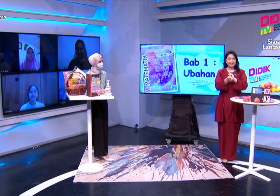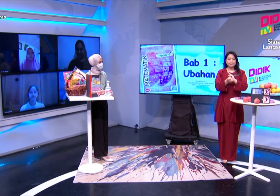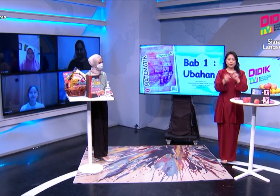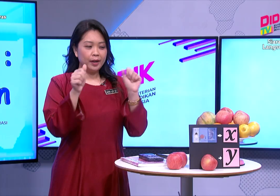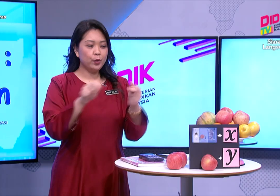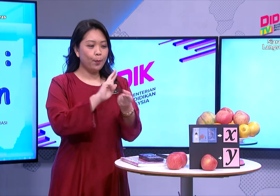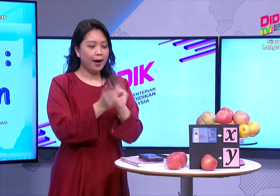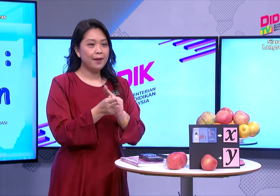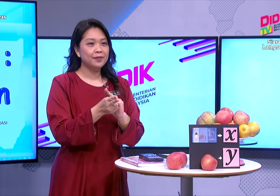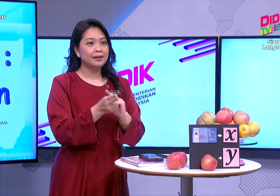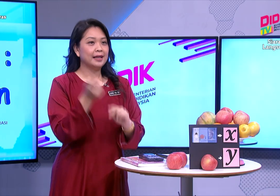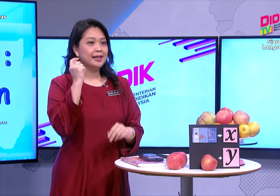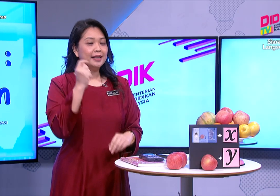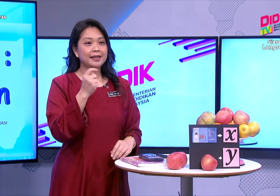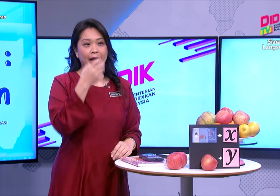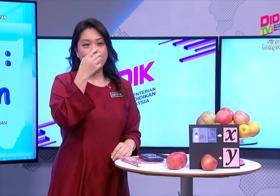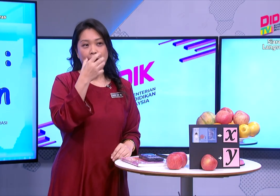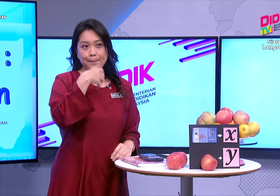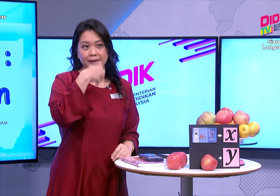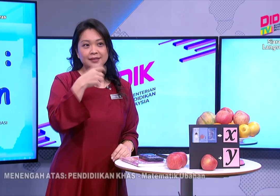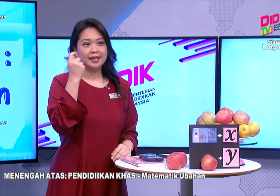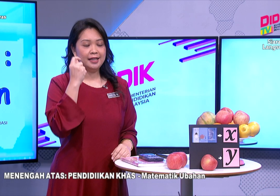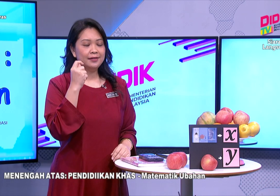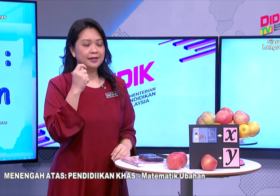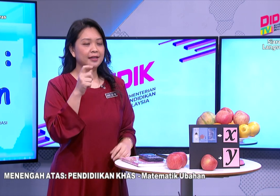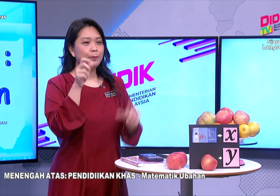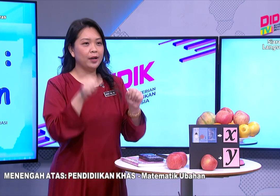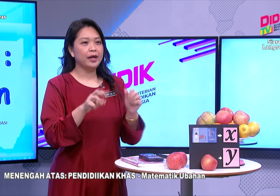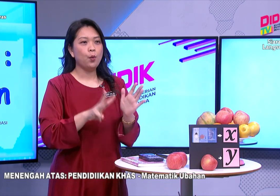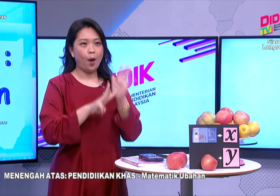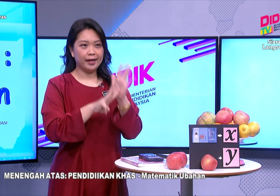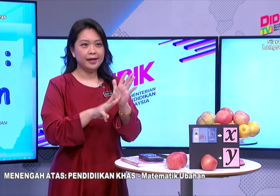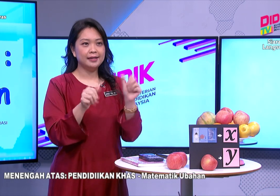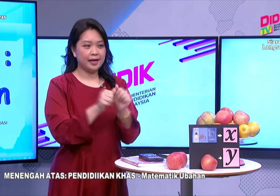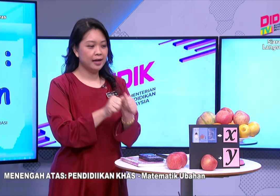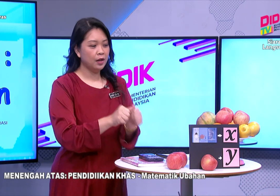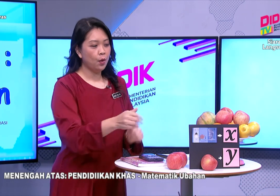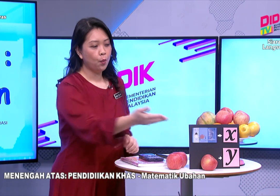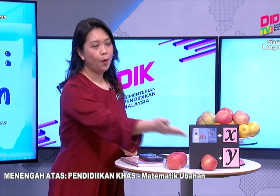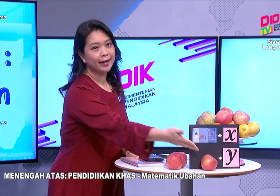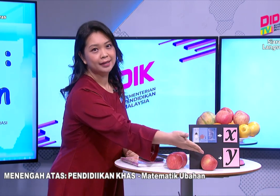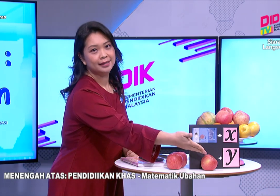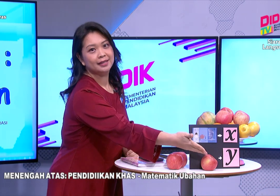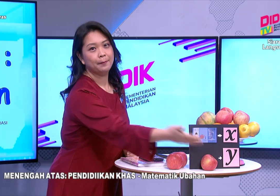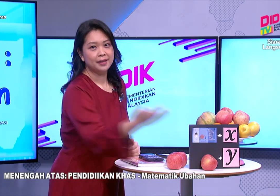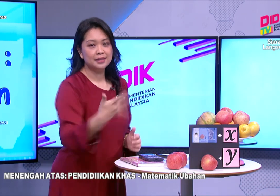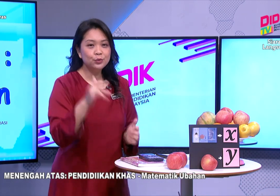pembeli ubah tadi kita Apple tadi kita boleh wake dengan woi tempat